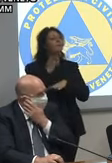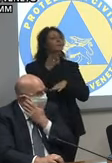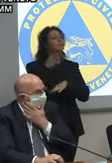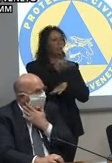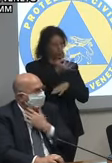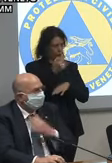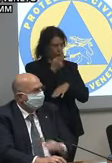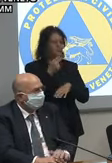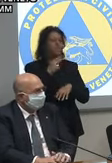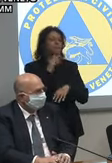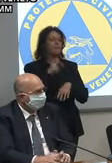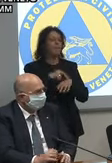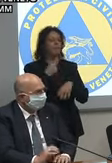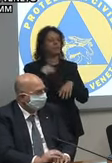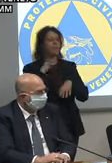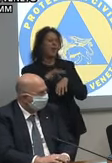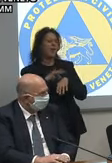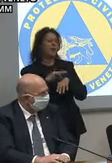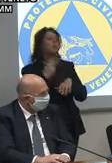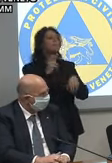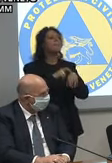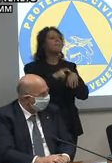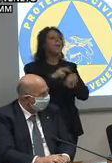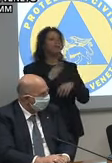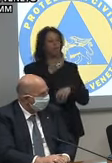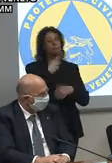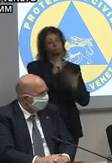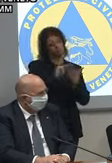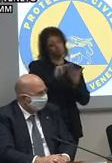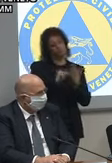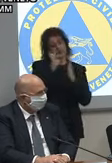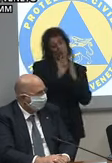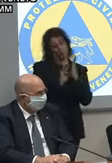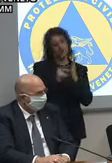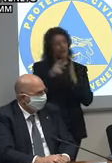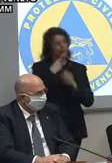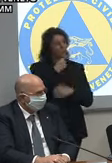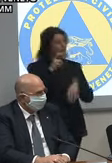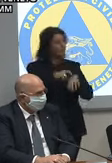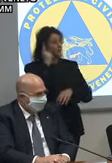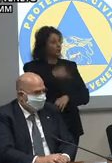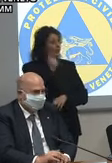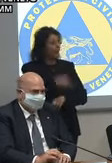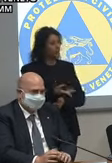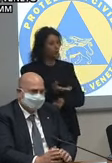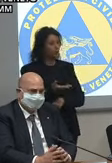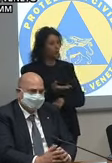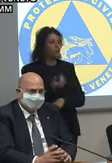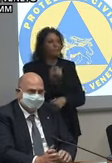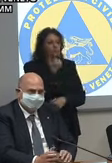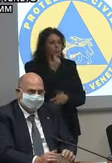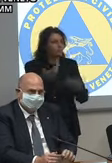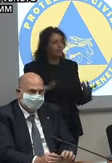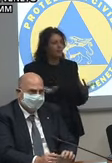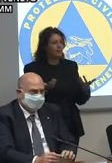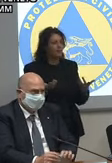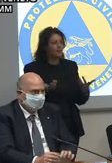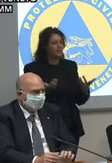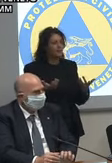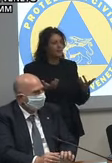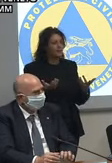prescrive una medicina. Non è che vieni fuori dal medico e dici, è un dittatore. Porca puttana, sei andato te a dire che è una malattia, no? Allora